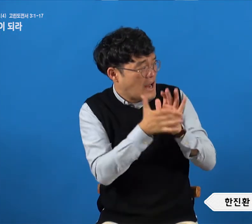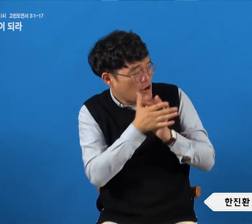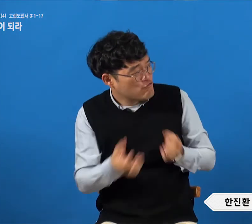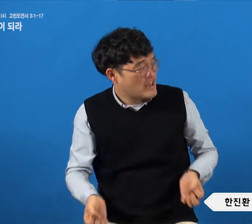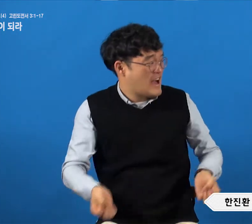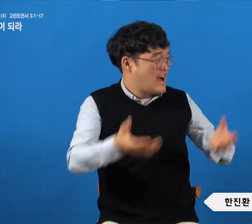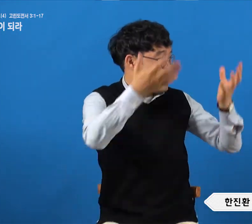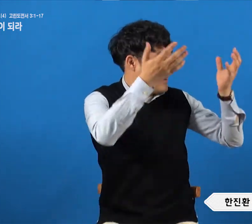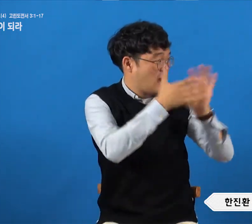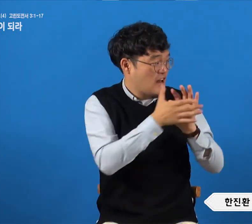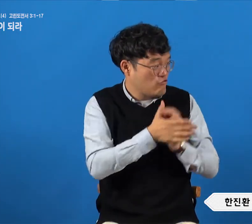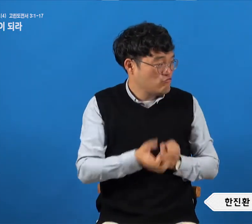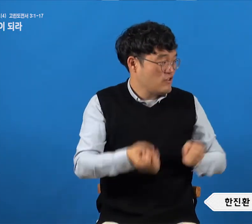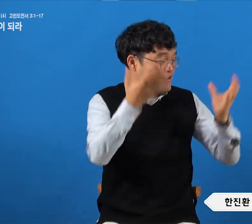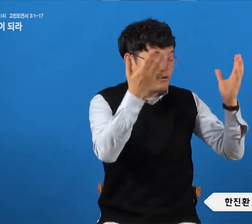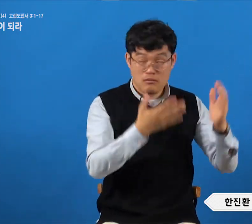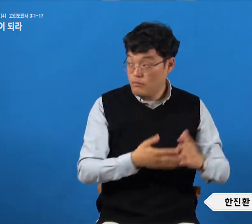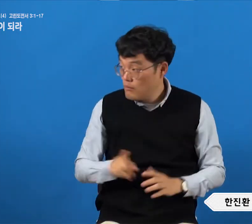목사님 할렐루야.